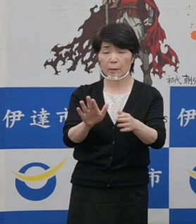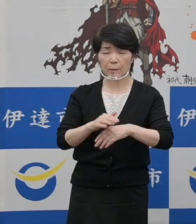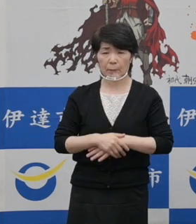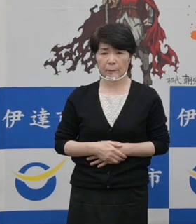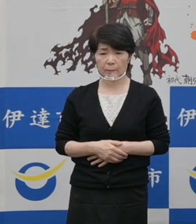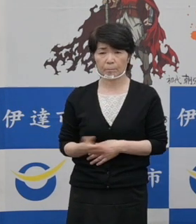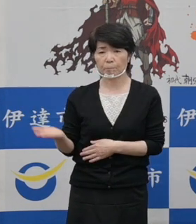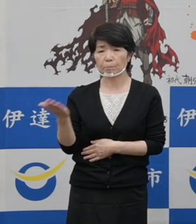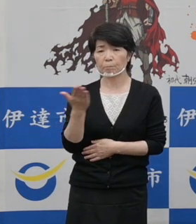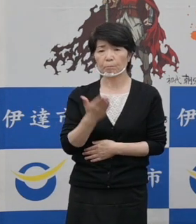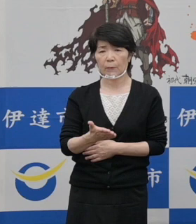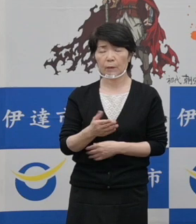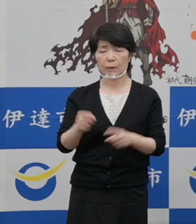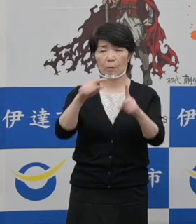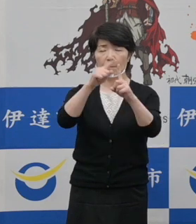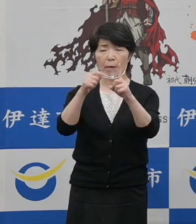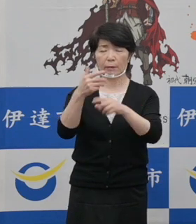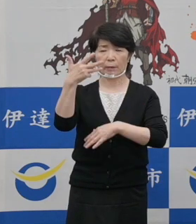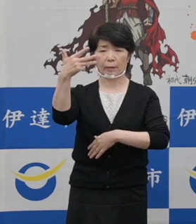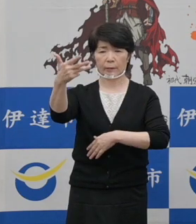8ページを開いて